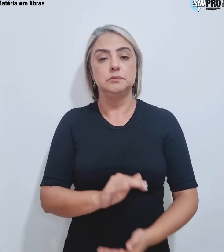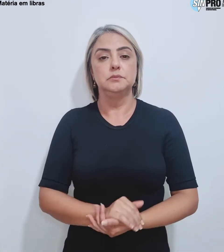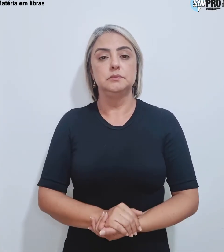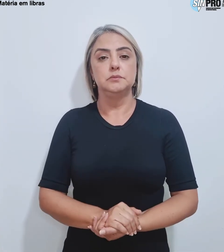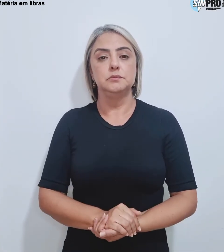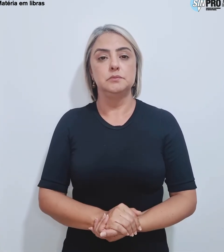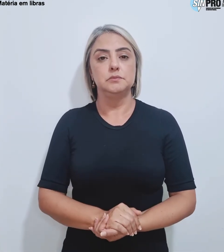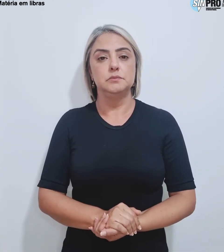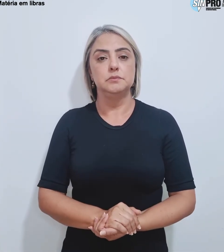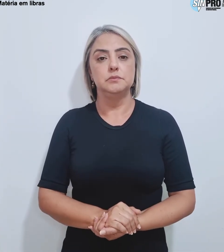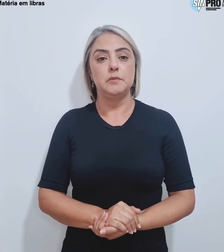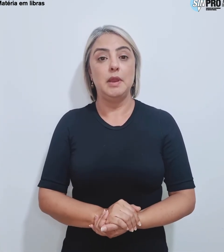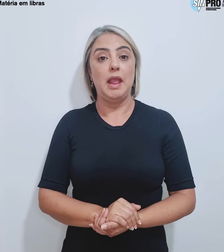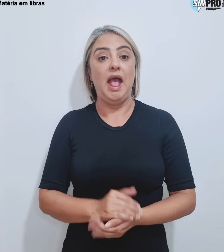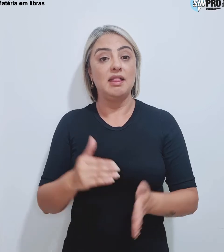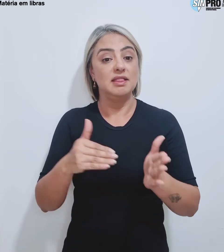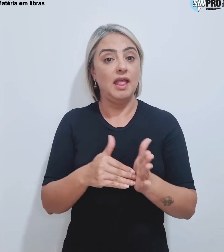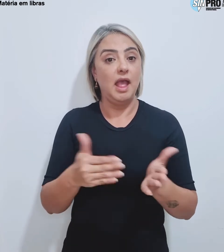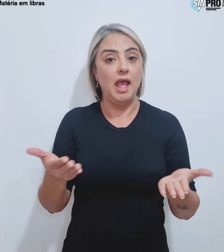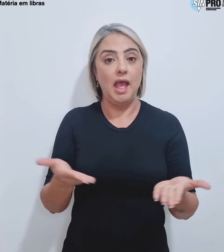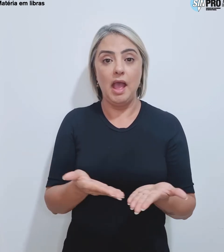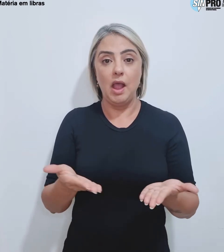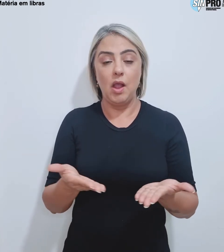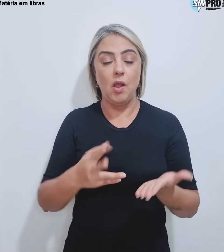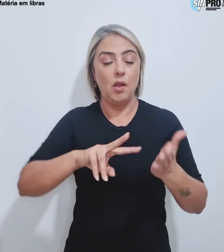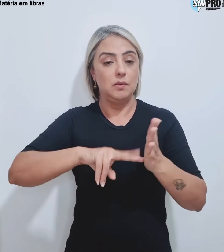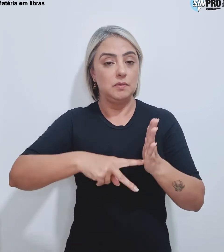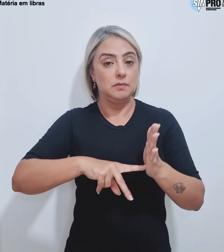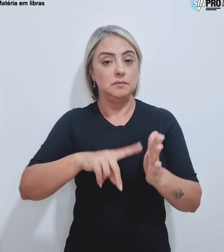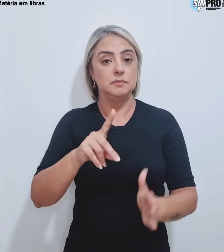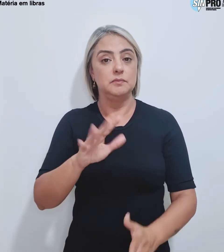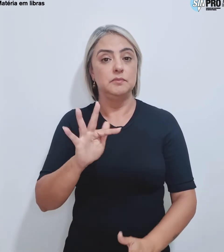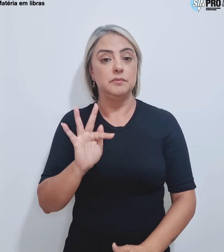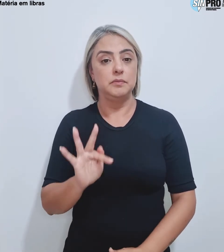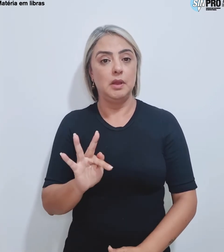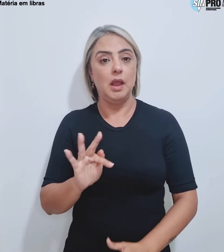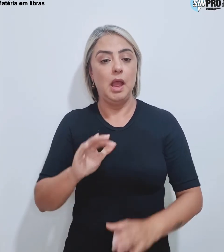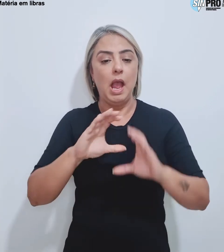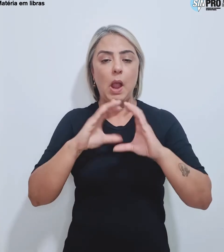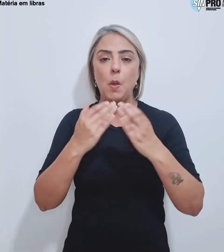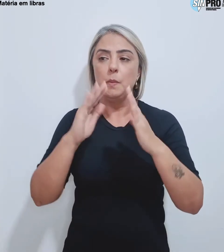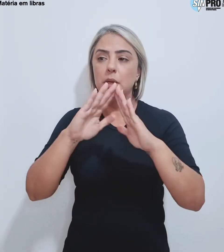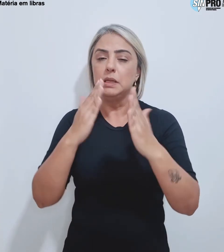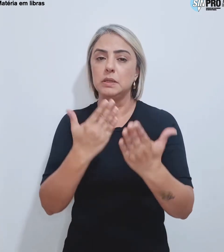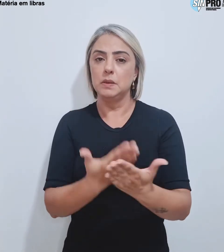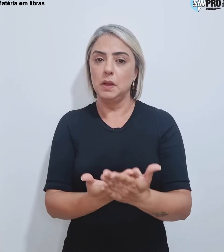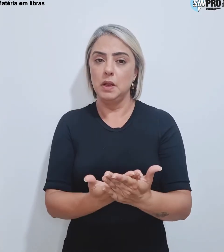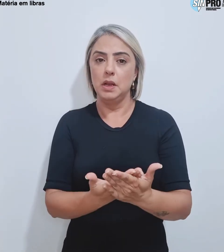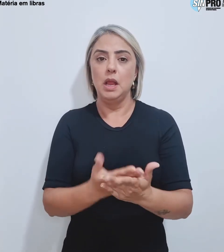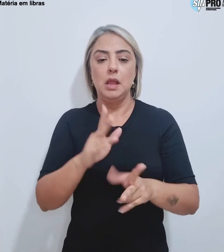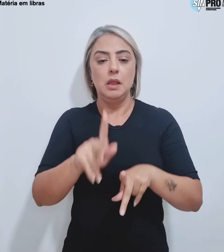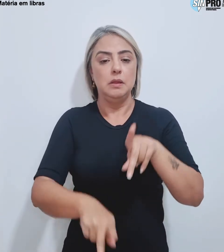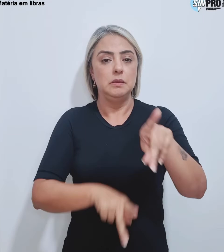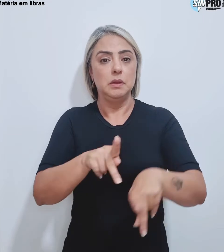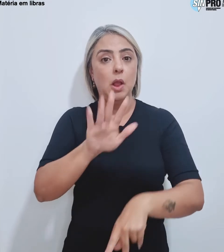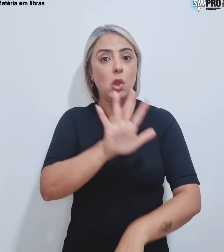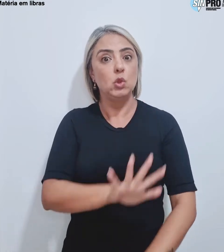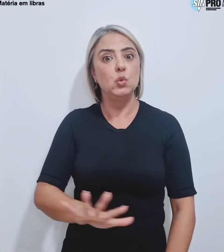Federal. Até agora, o Simpro-DF, a comunidade escolar e a população